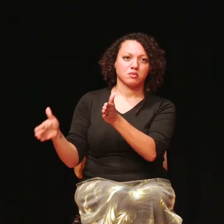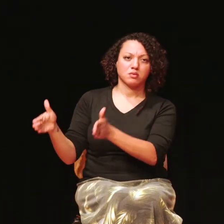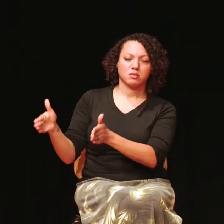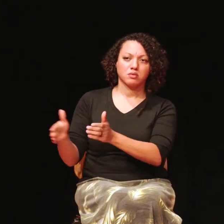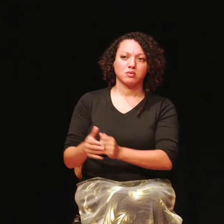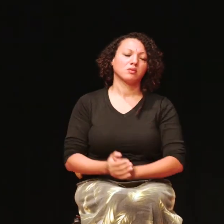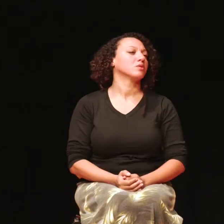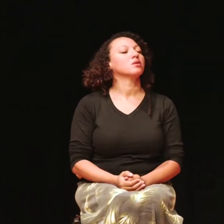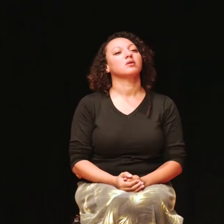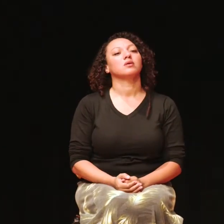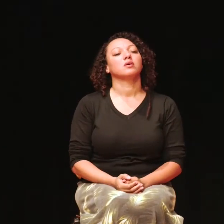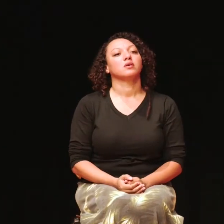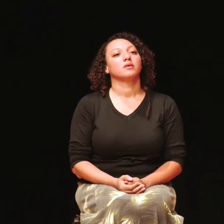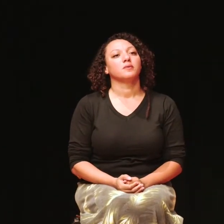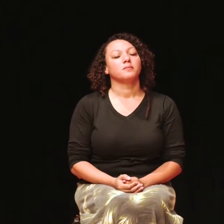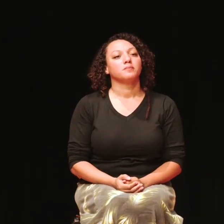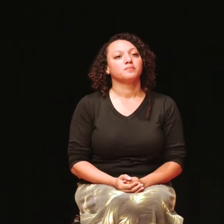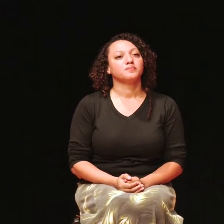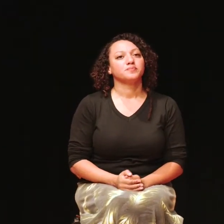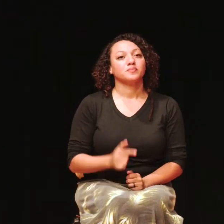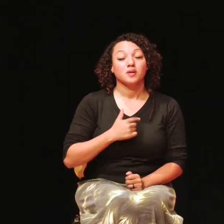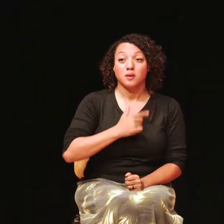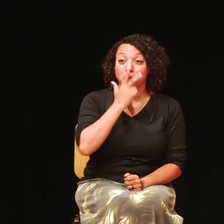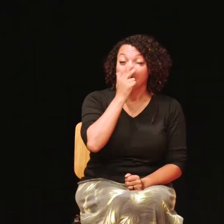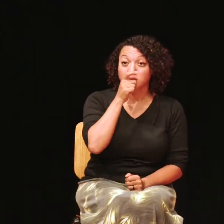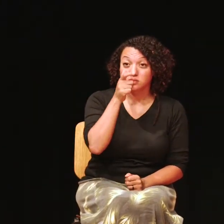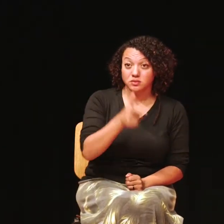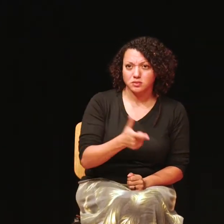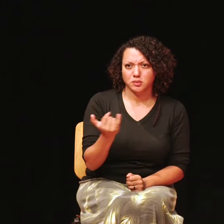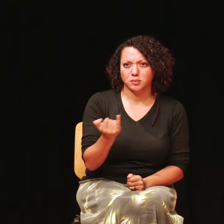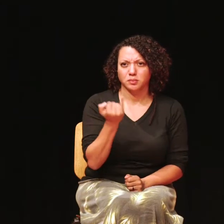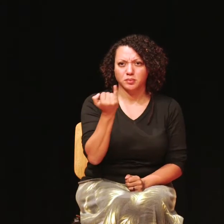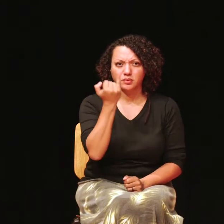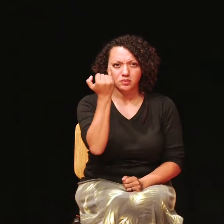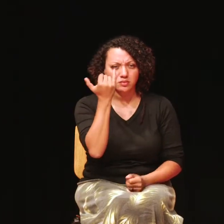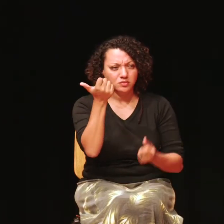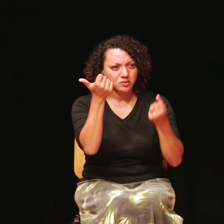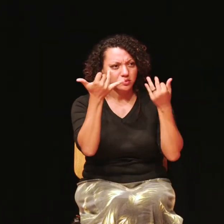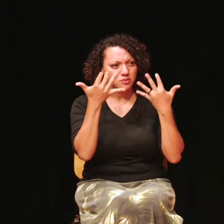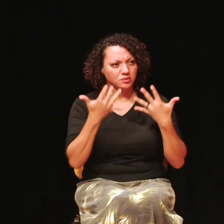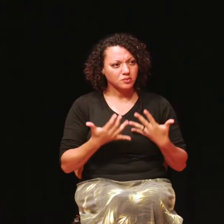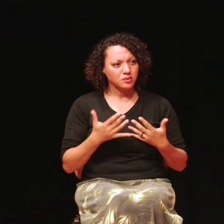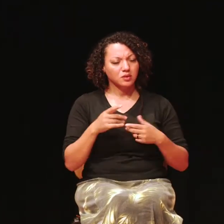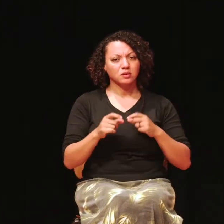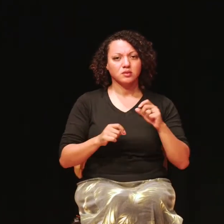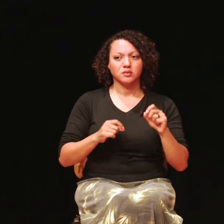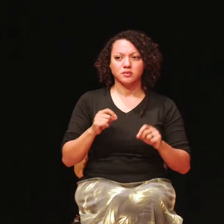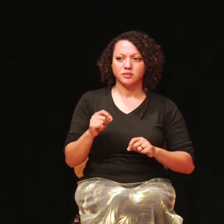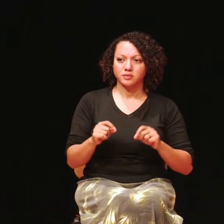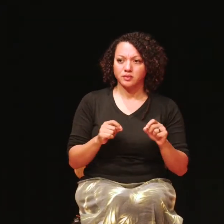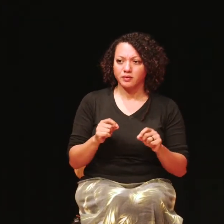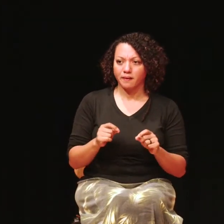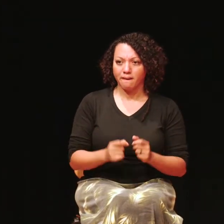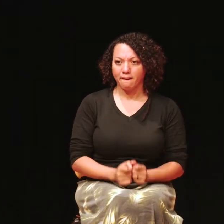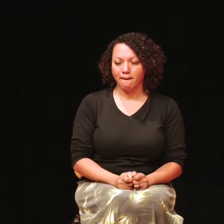Né? Eu acho uma coisa que eu acho interessante, importante dizer é o seguinte: